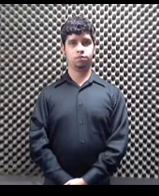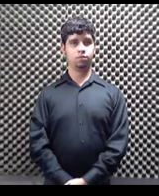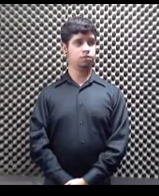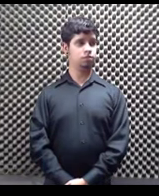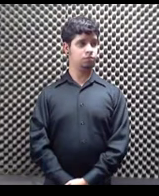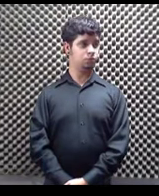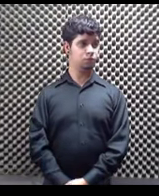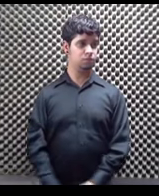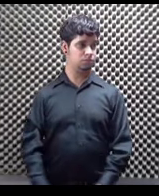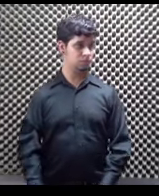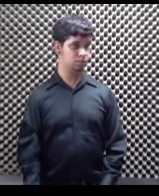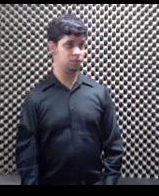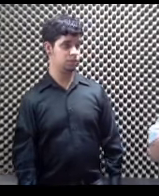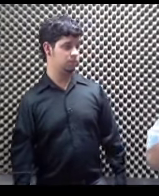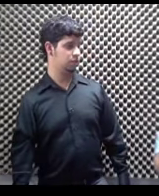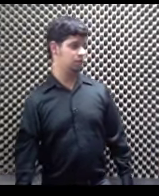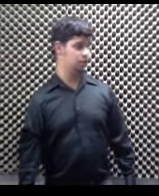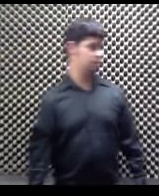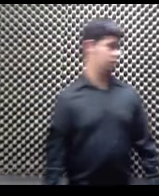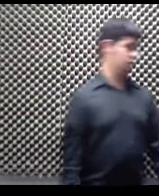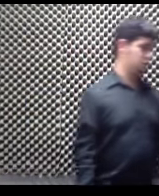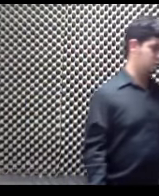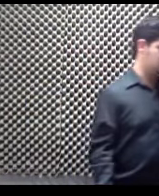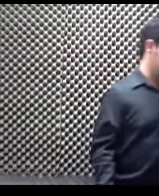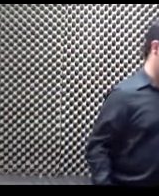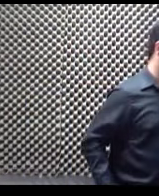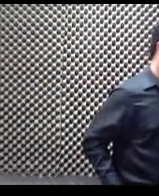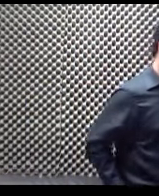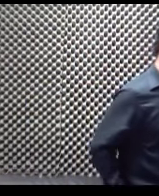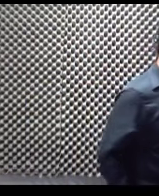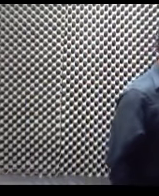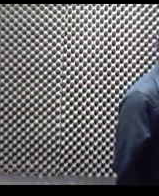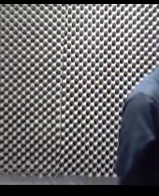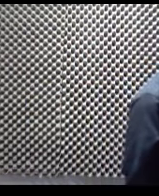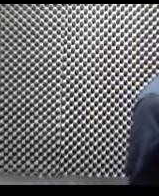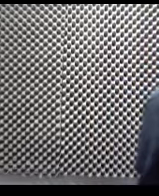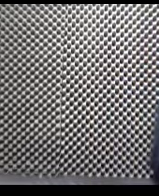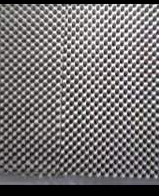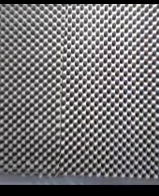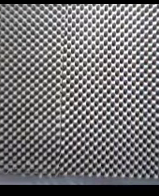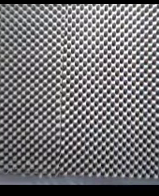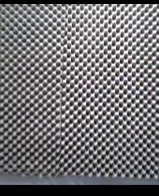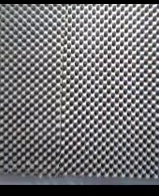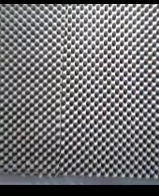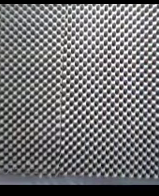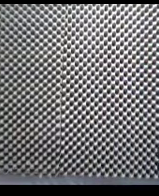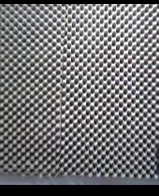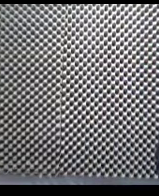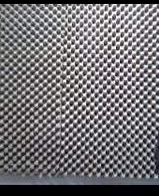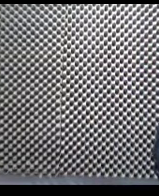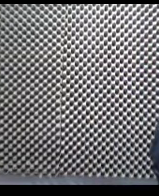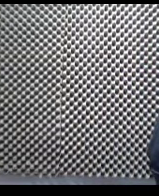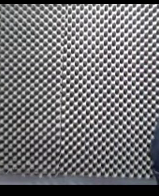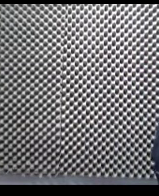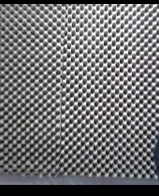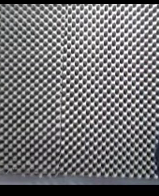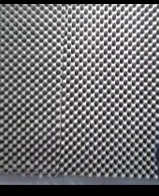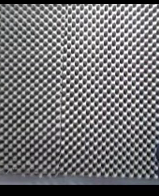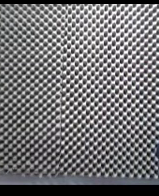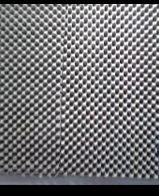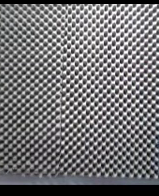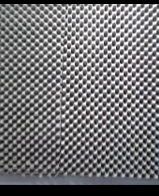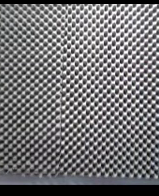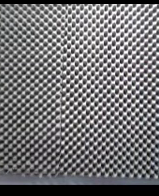Me falló. Tanto que esperé por ese smartphone chulo. Y ahora no funciona. Me falló. Siéntate a esperar en lo que ese video